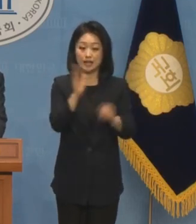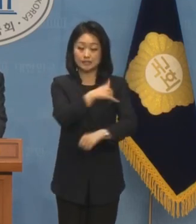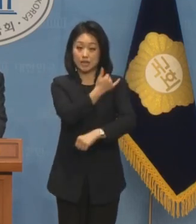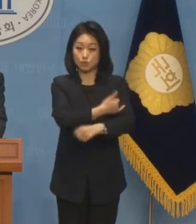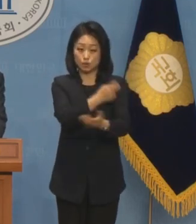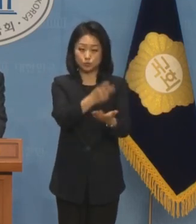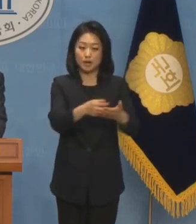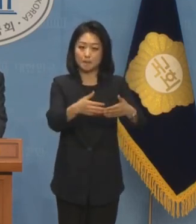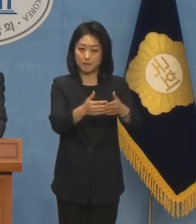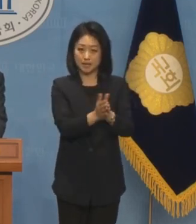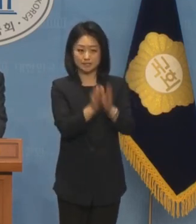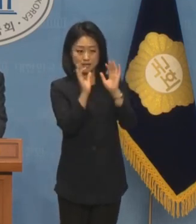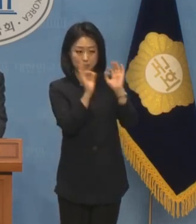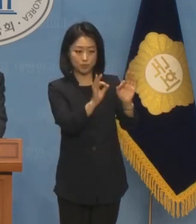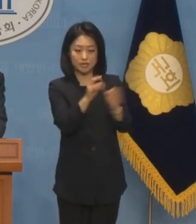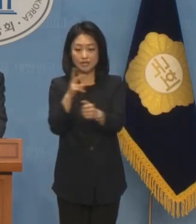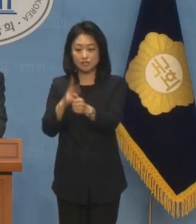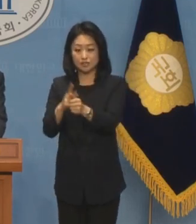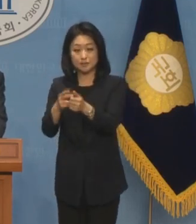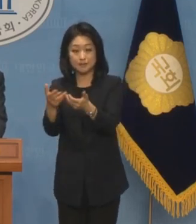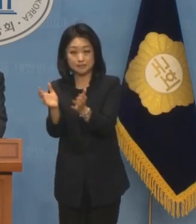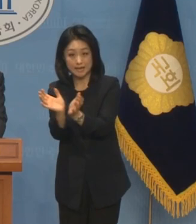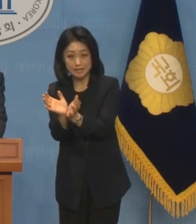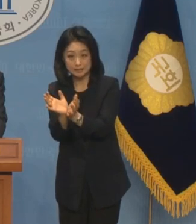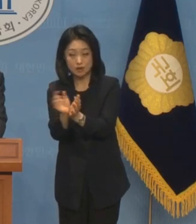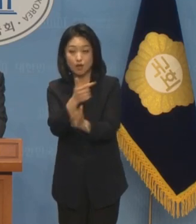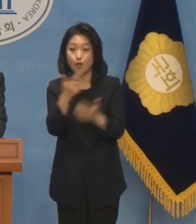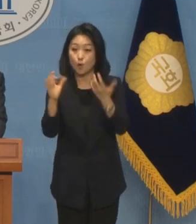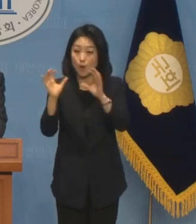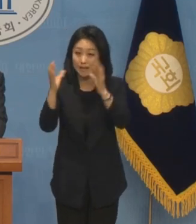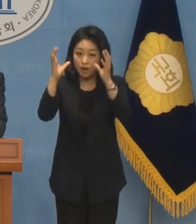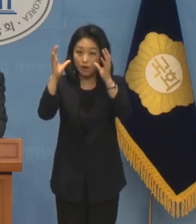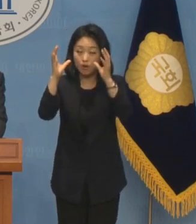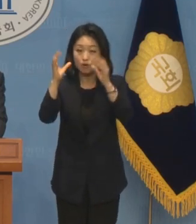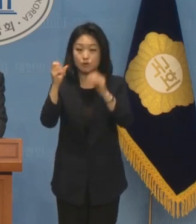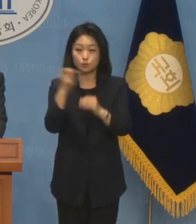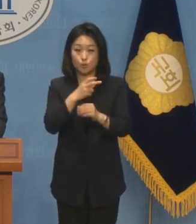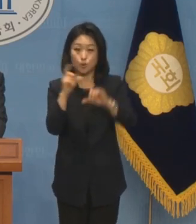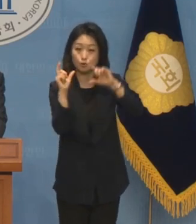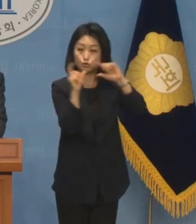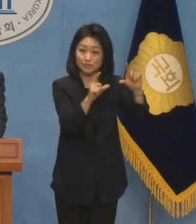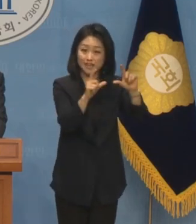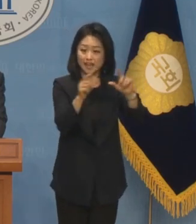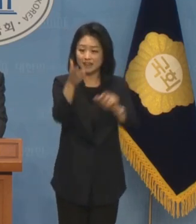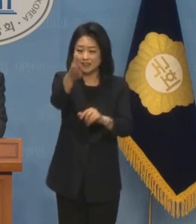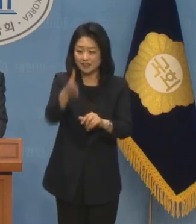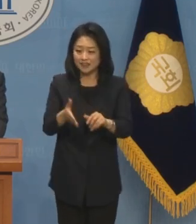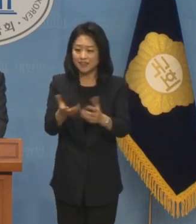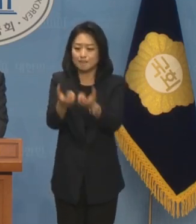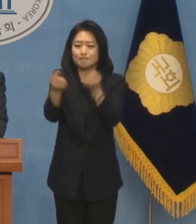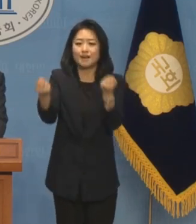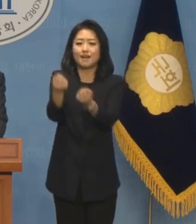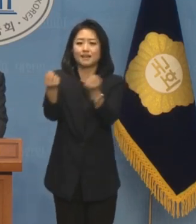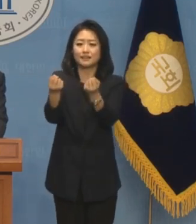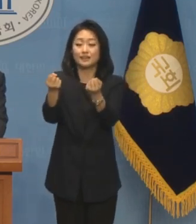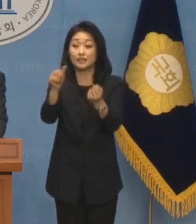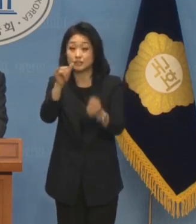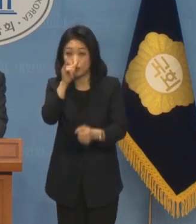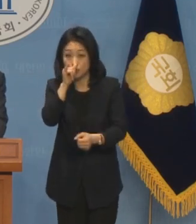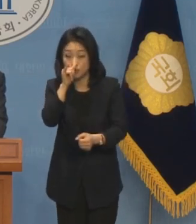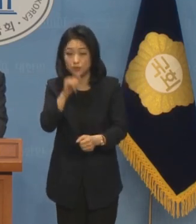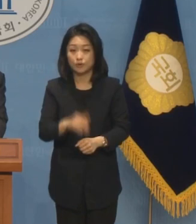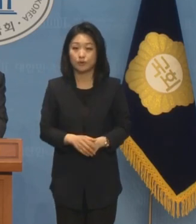조의 폐지에 대해 교원 단체는 환영과 그리고 규탄으로 양 양분되는 모습으로 나타나고